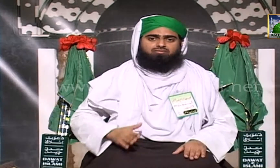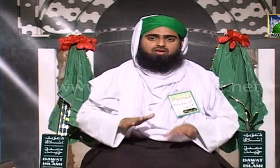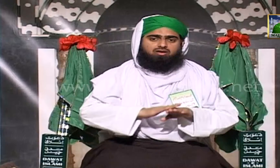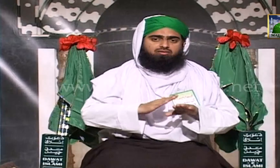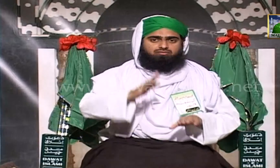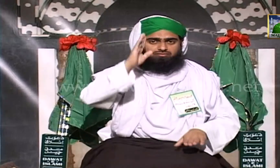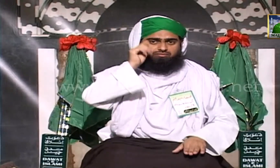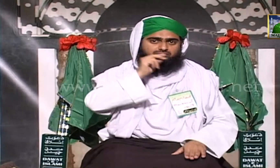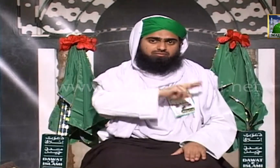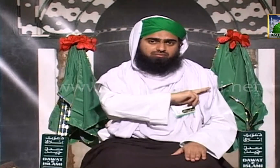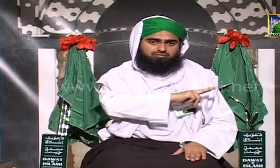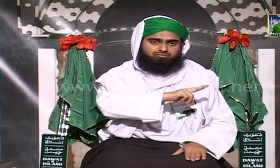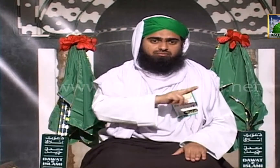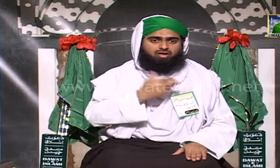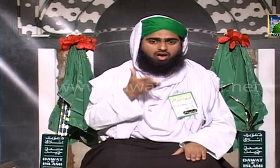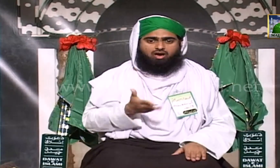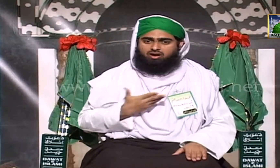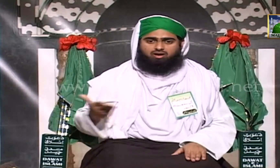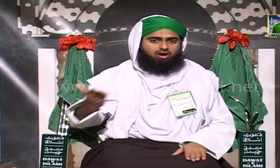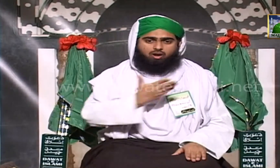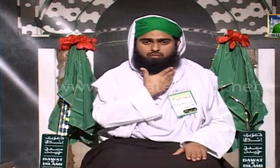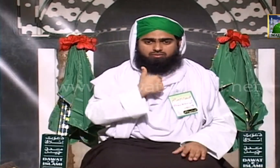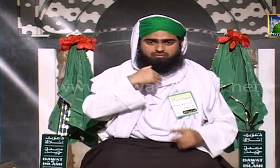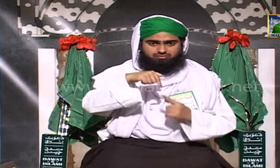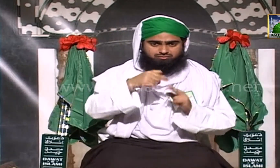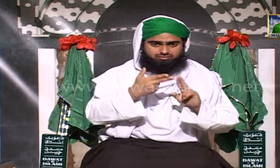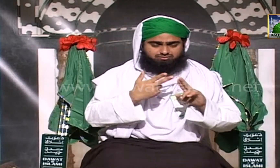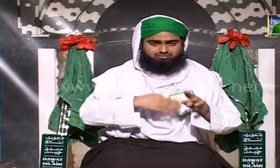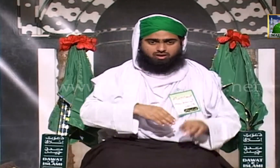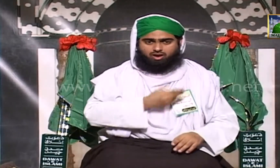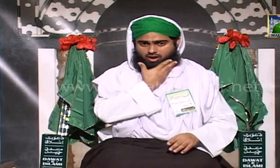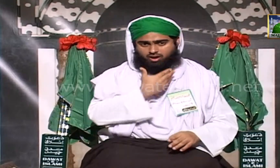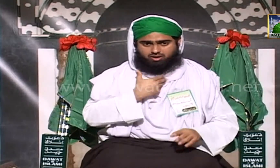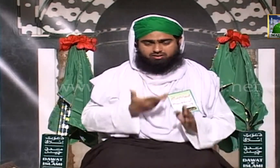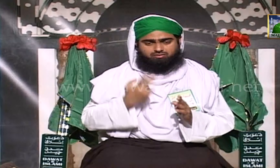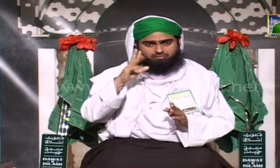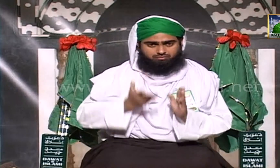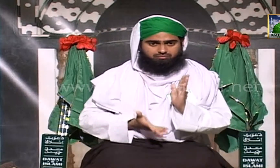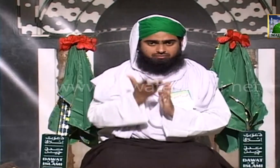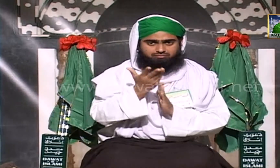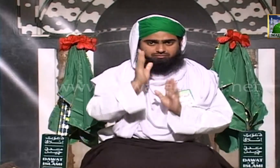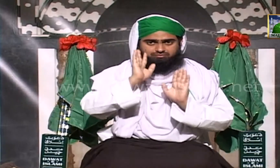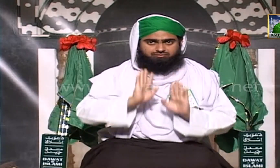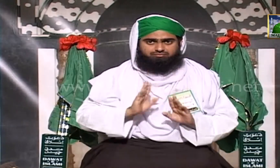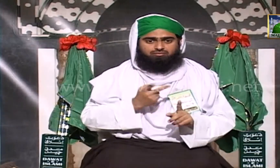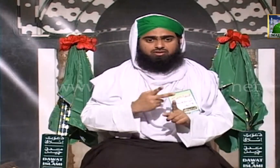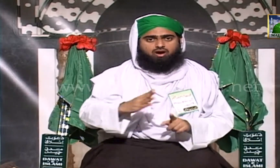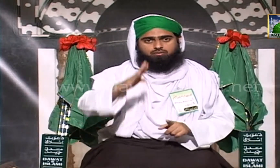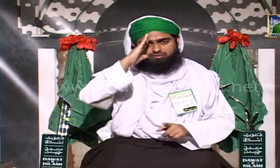میرے پیارے پیارے میٹھے میٹھے اسلامی بھائیوں، اگر آپ کو ولیوں کی عقیدت مزید بڑھانی ہے تو دعوت